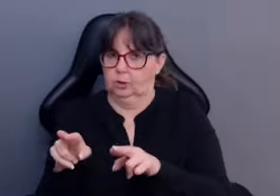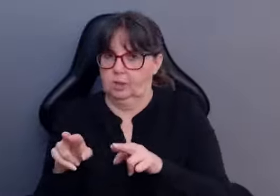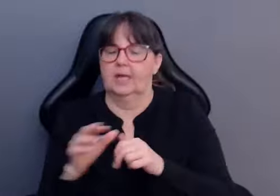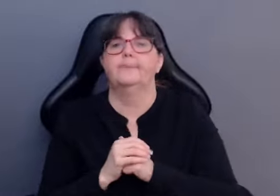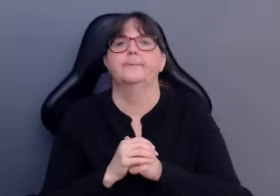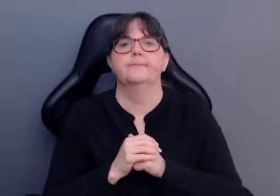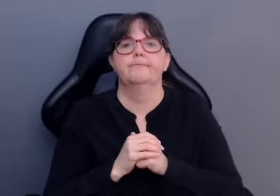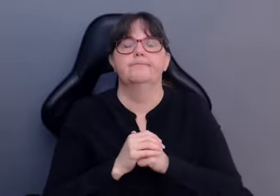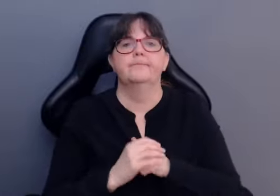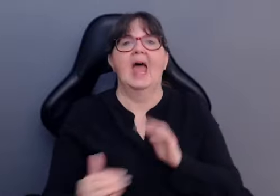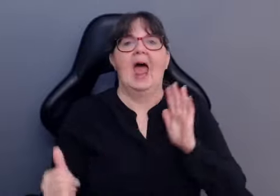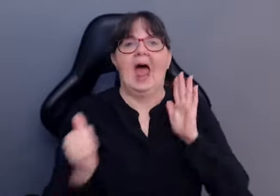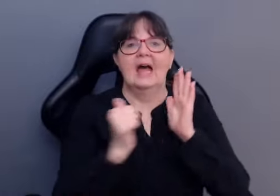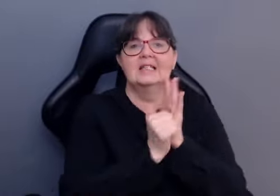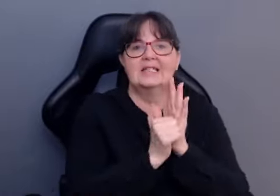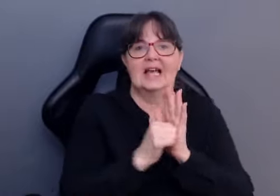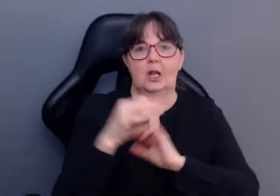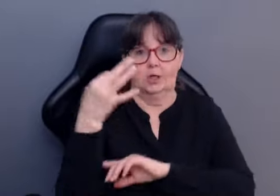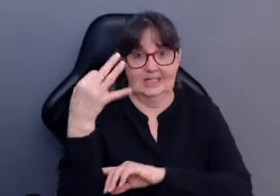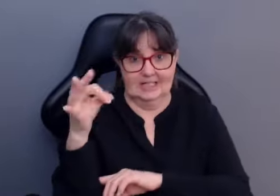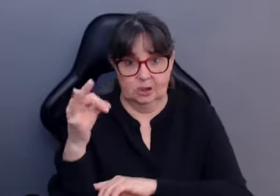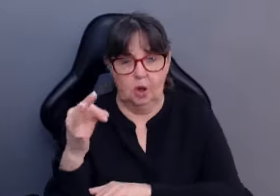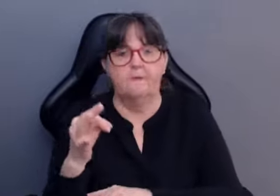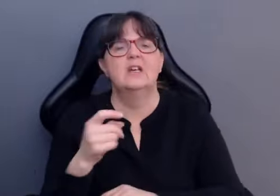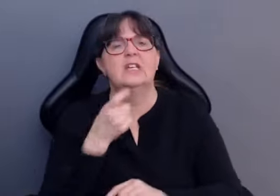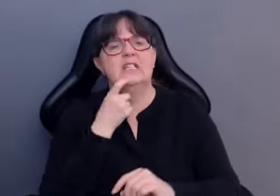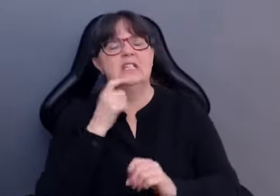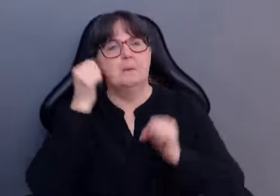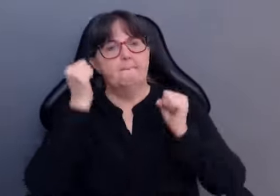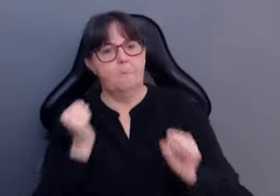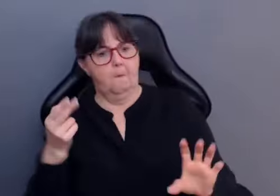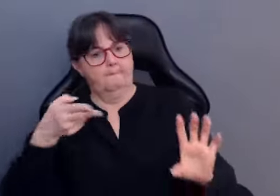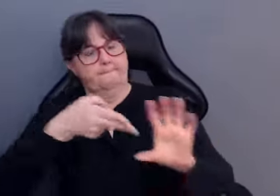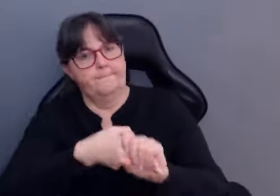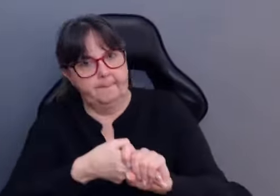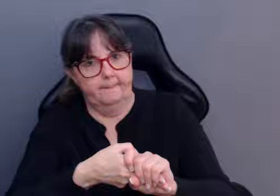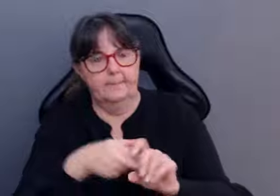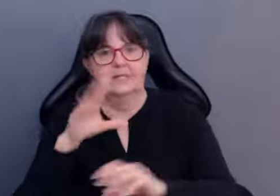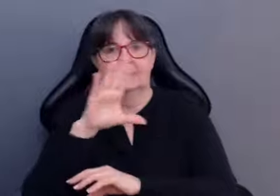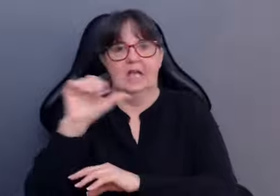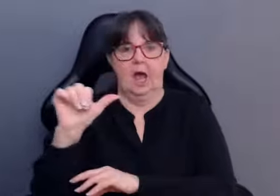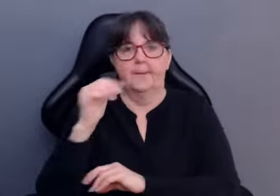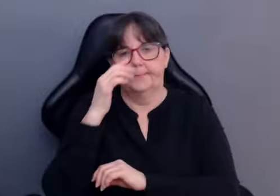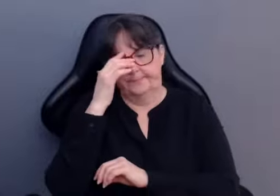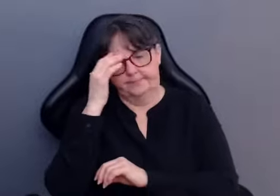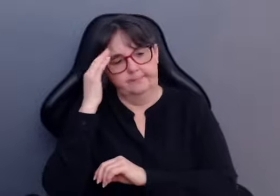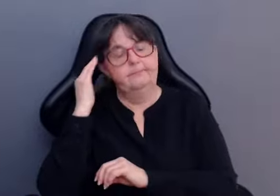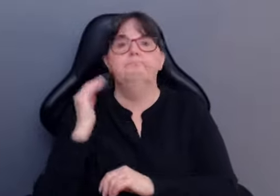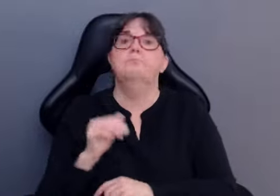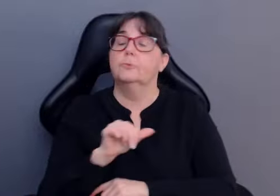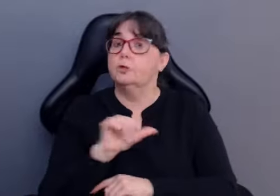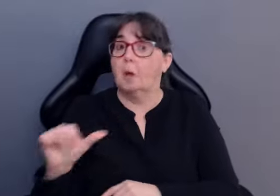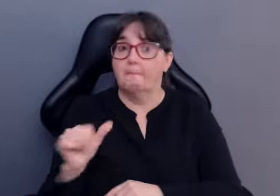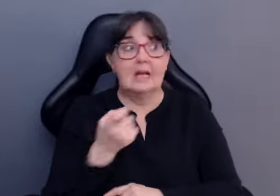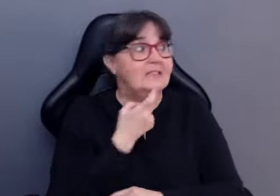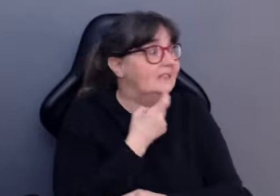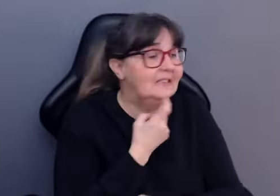Article 19, Éligibilité. Seuls peuvent être administrateurs les